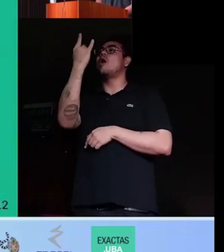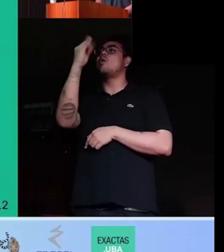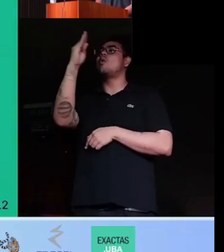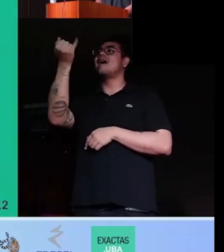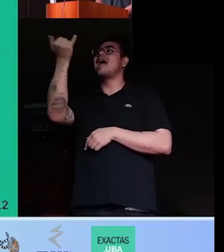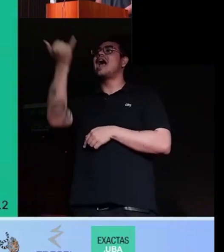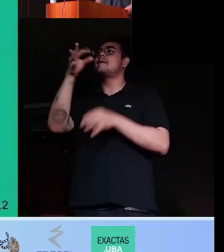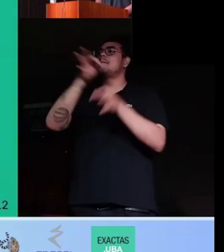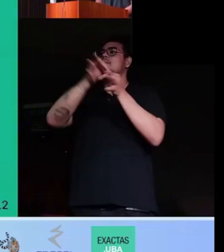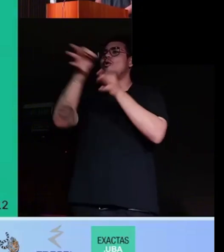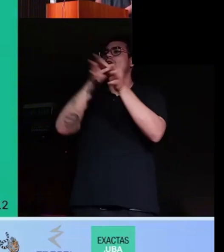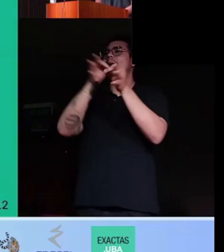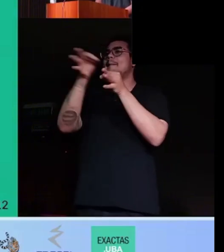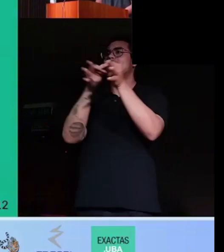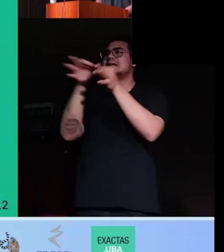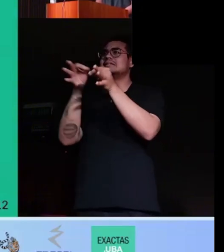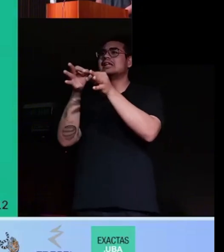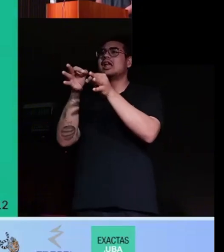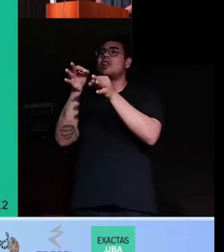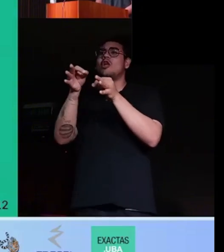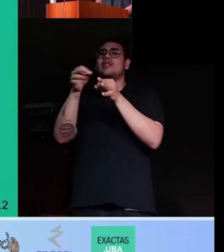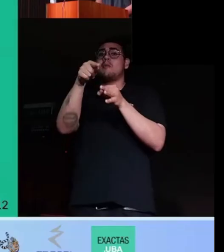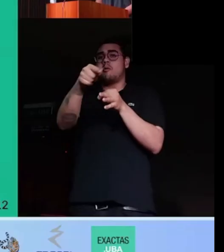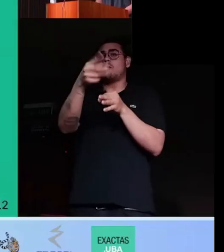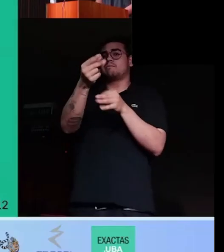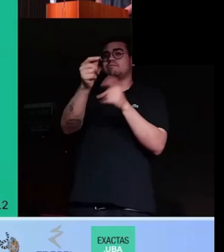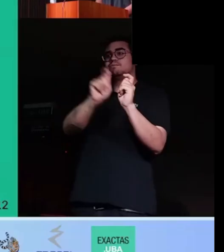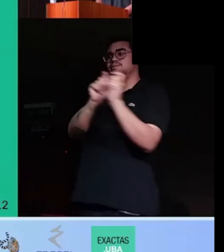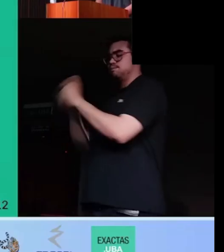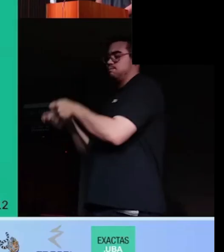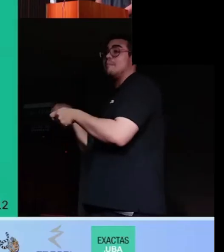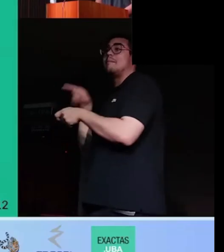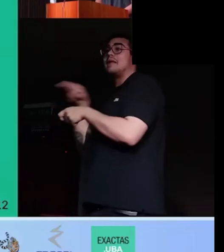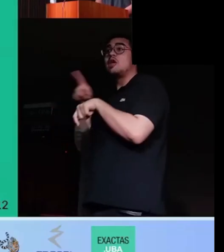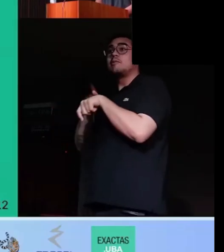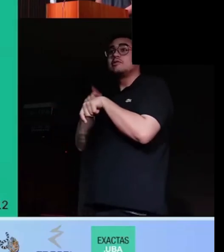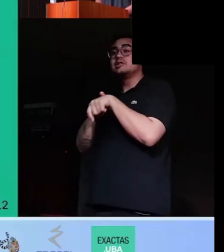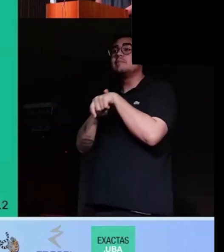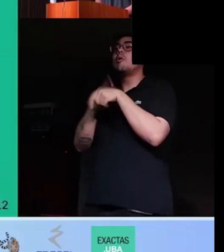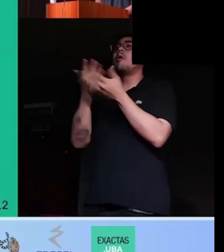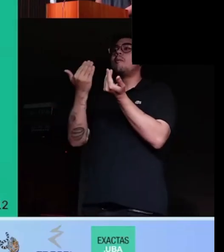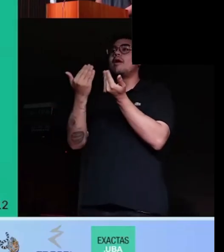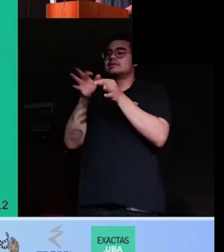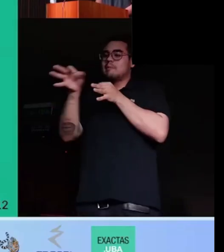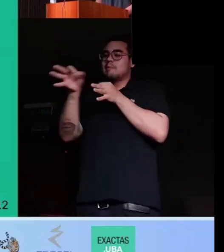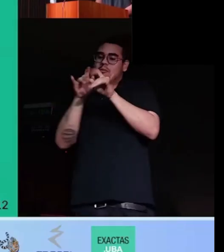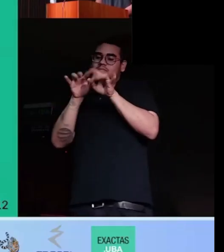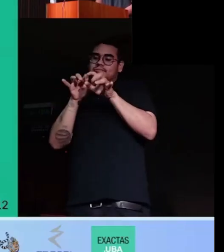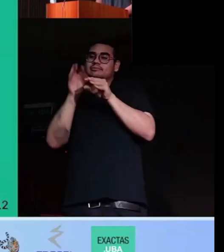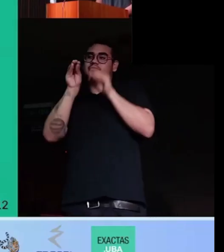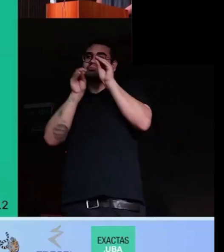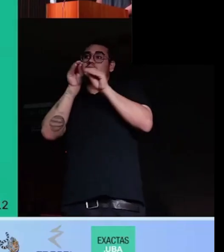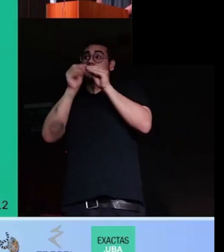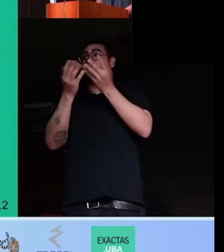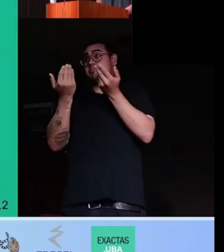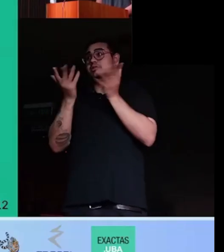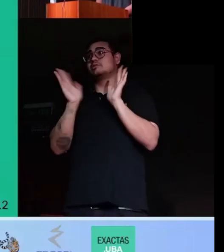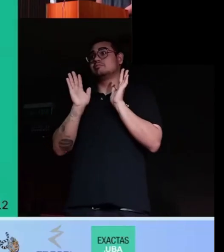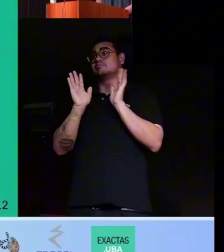Hay programas que financian, te dan plata para que vos uses tu tiempo para hacer esto. Eso por un lado. Por otro